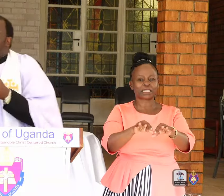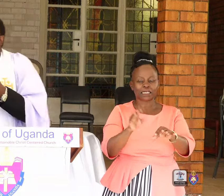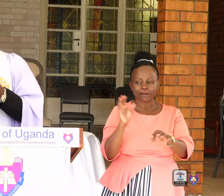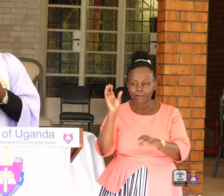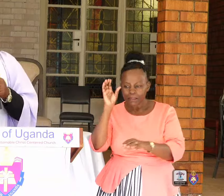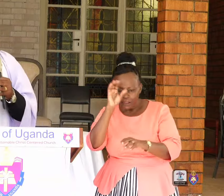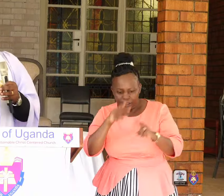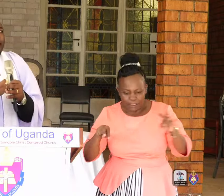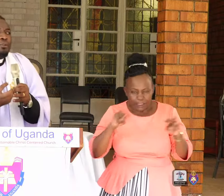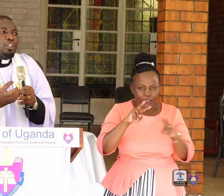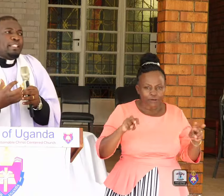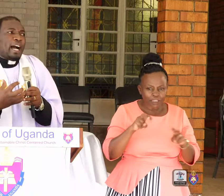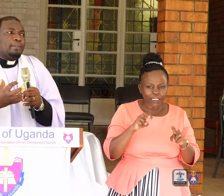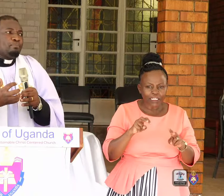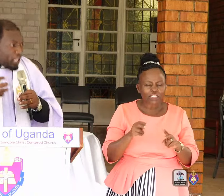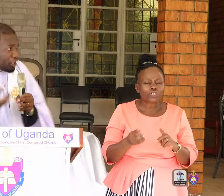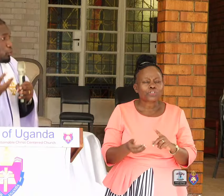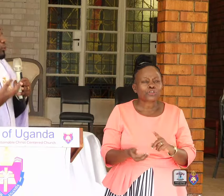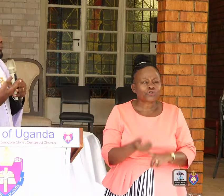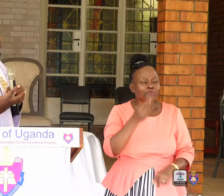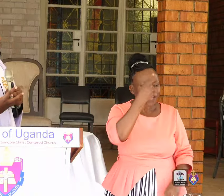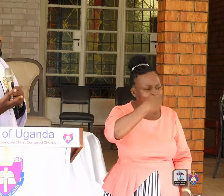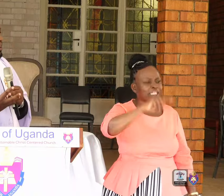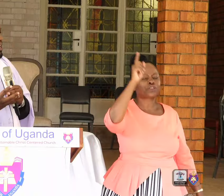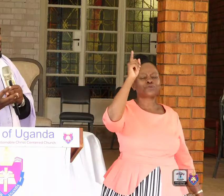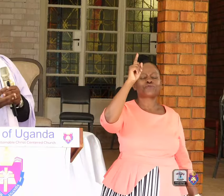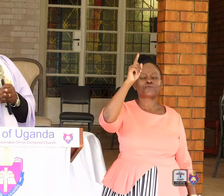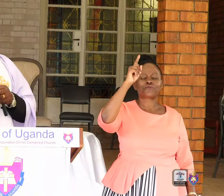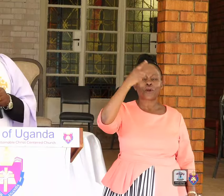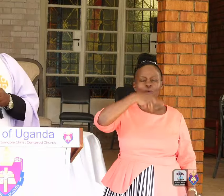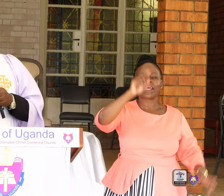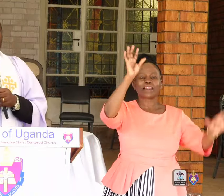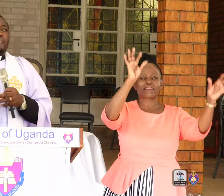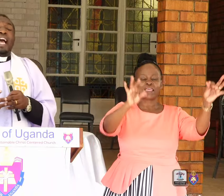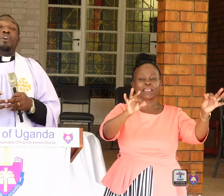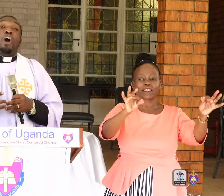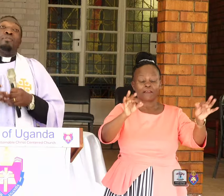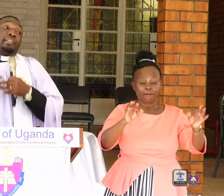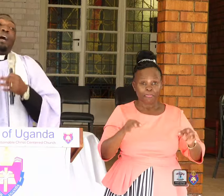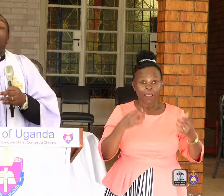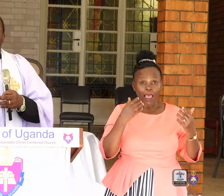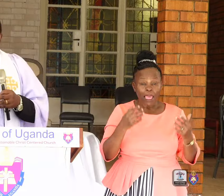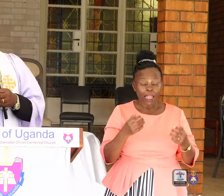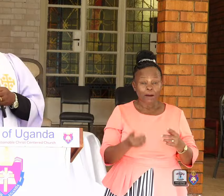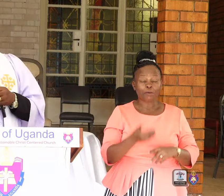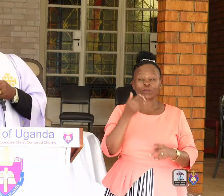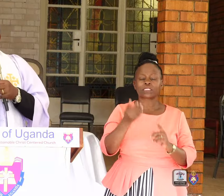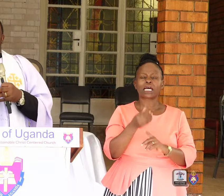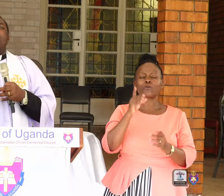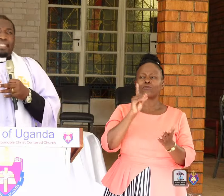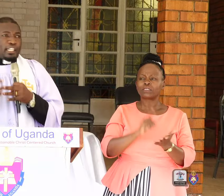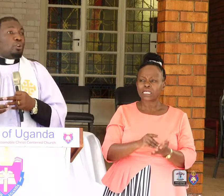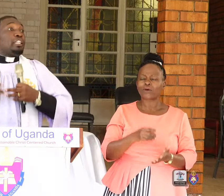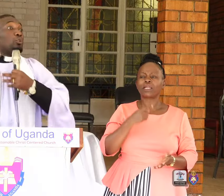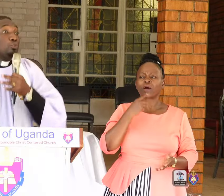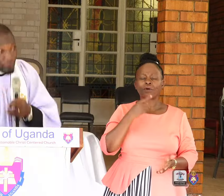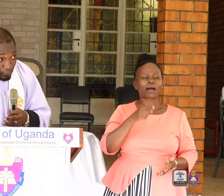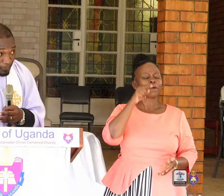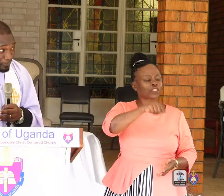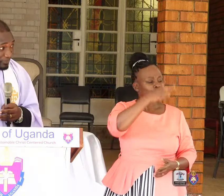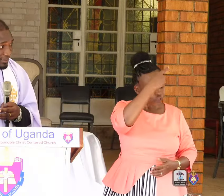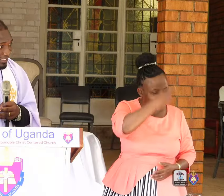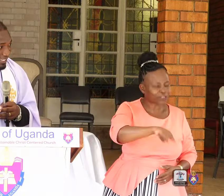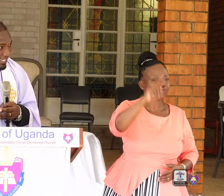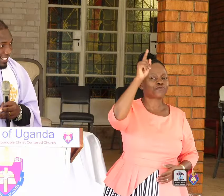byetunonyereza tufu na chetuita ekitufu. Era bo bosango omusawo nakugamba nti kino kitufu.